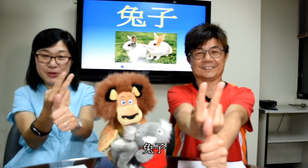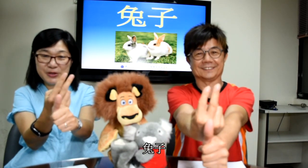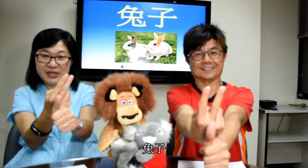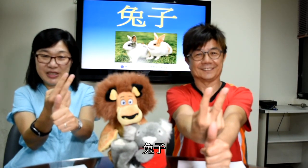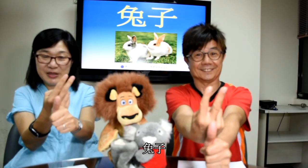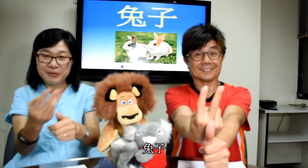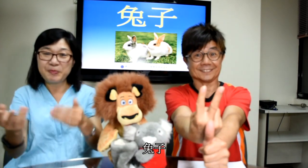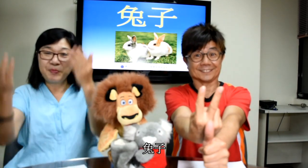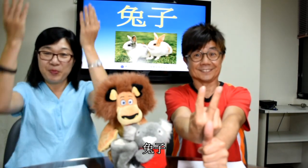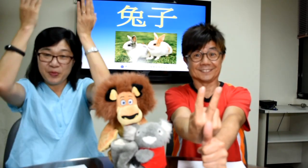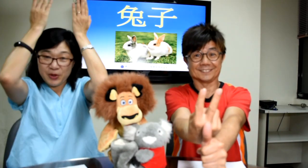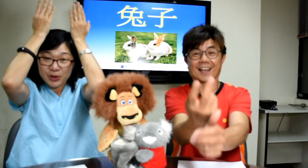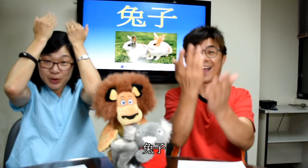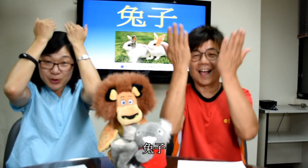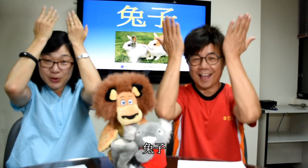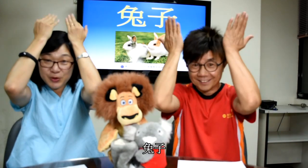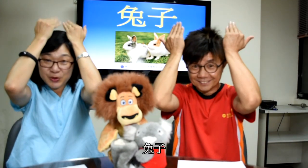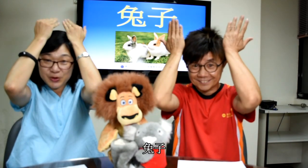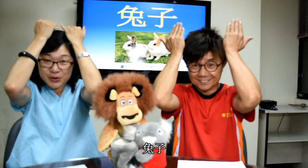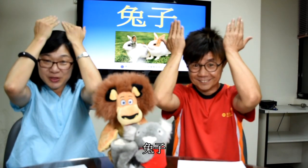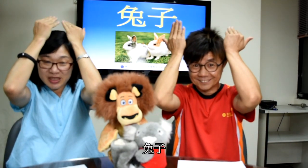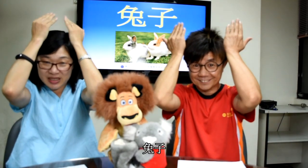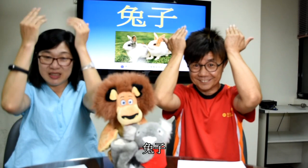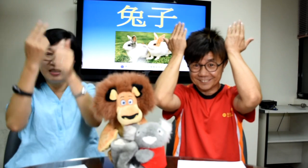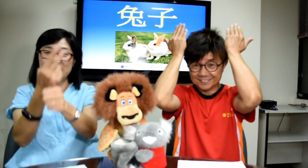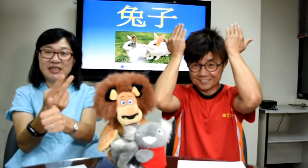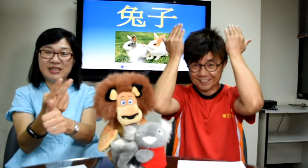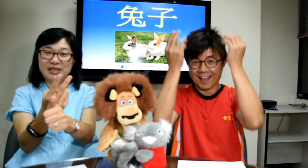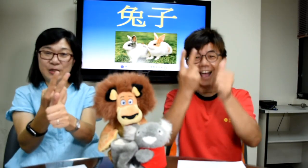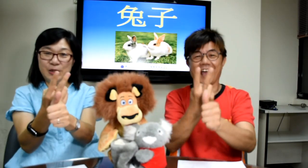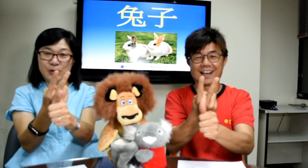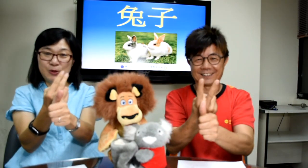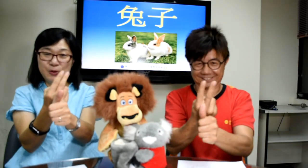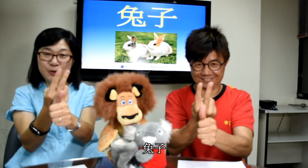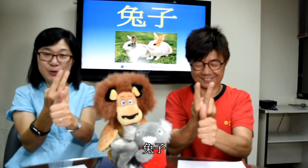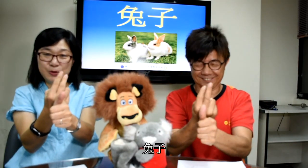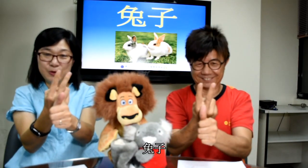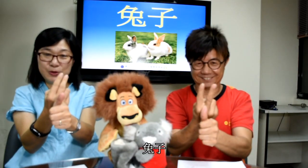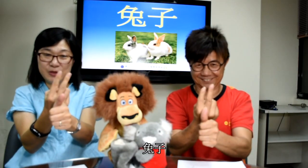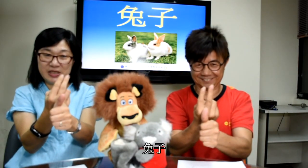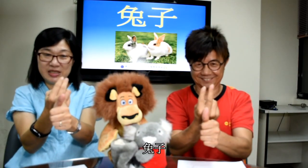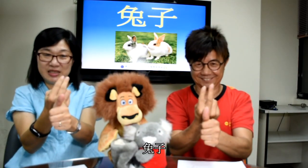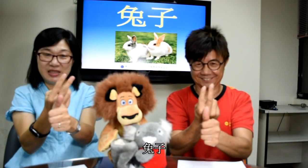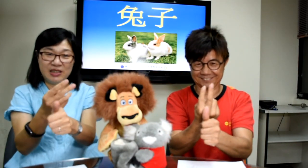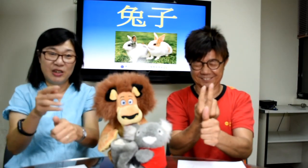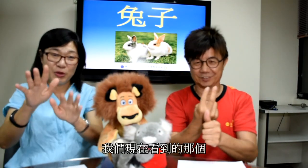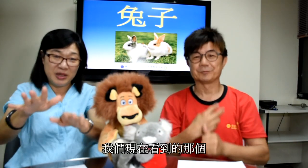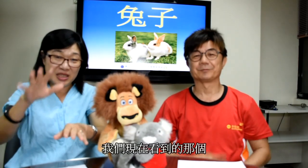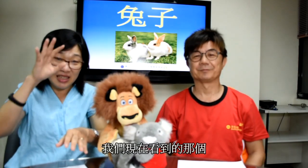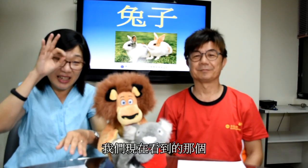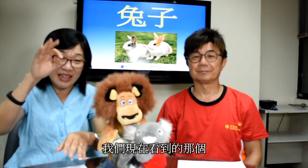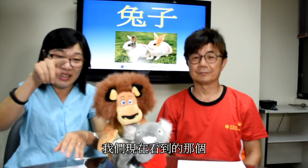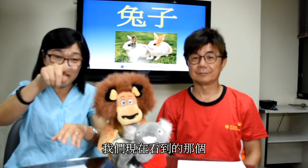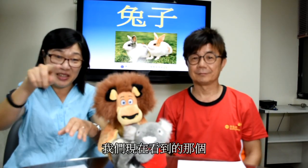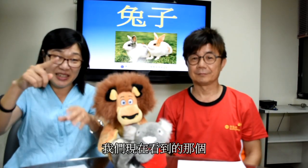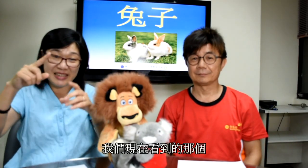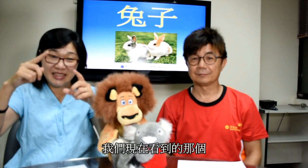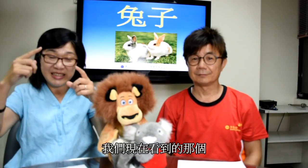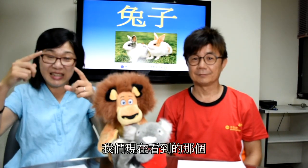子，兔子，兔子，我们现在看到的那个